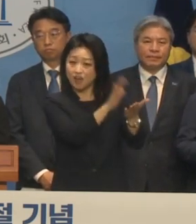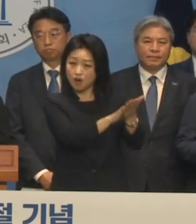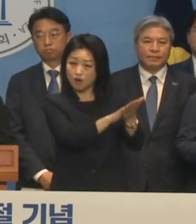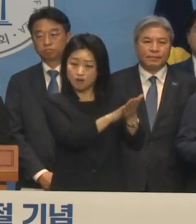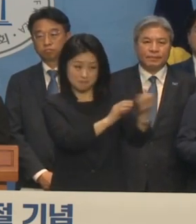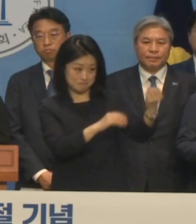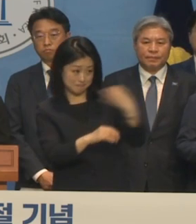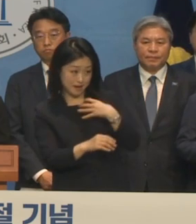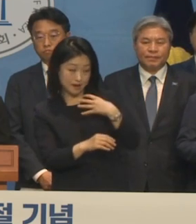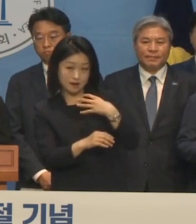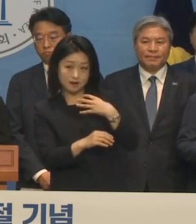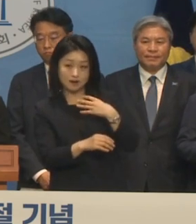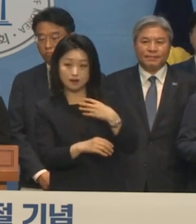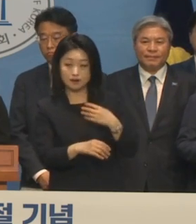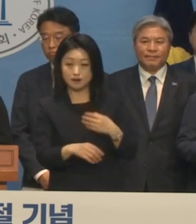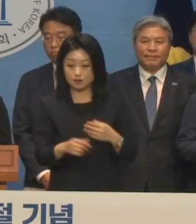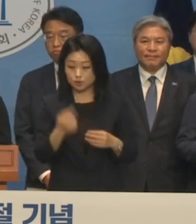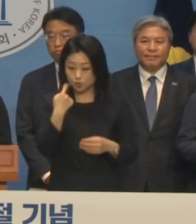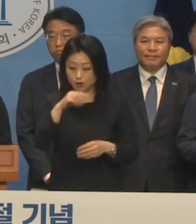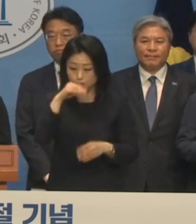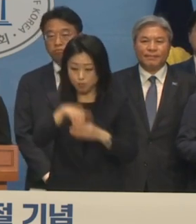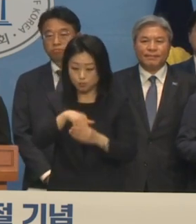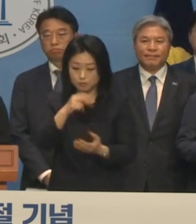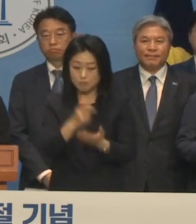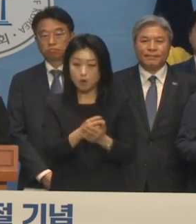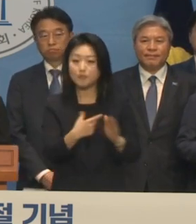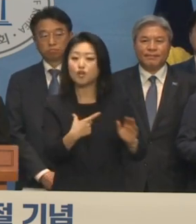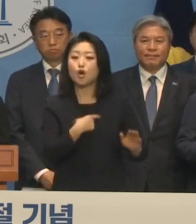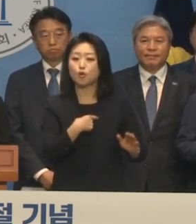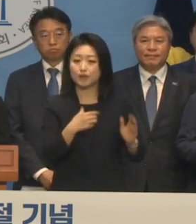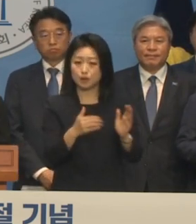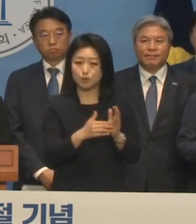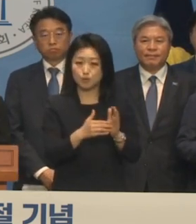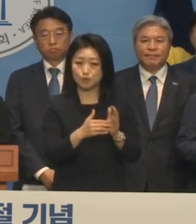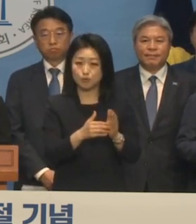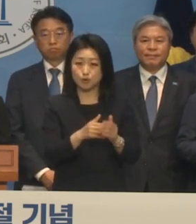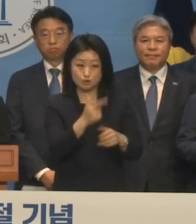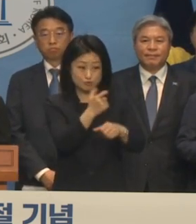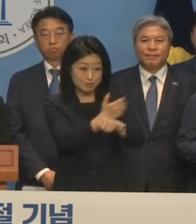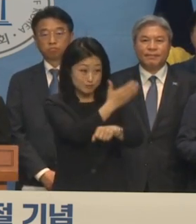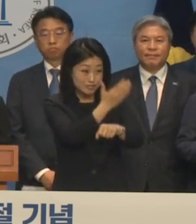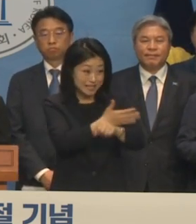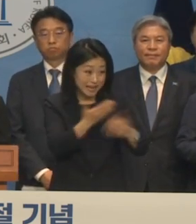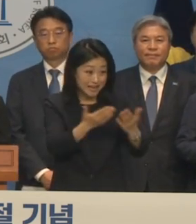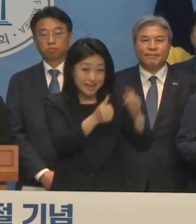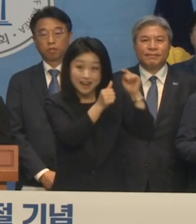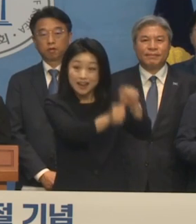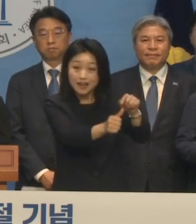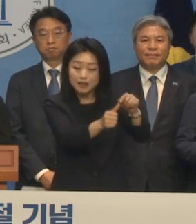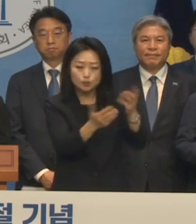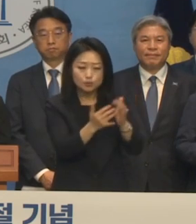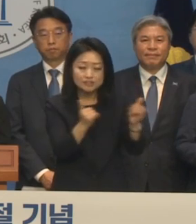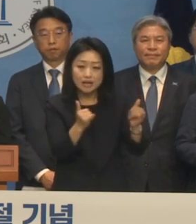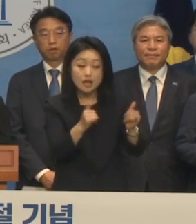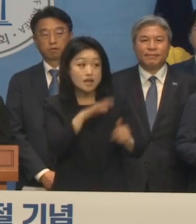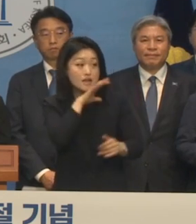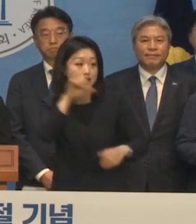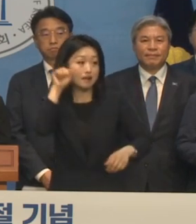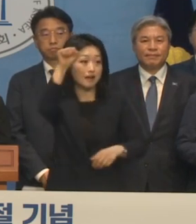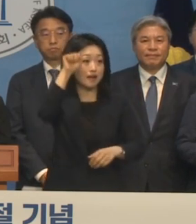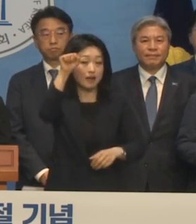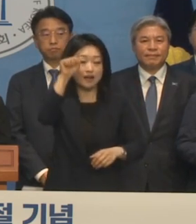아래 거부권을 남발하고 69시간제를 추진하며 노동자들의 거센